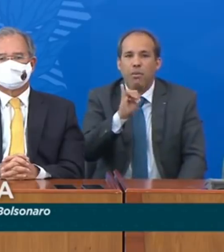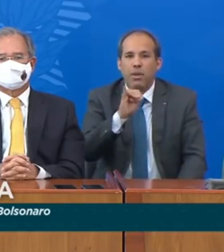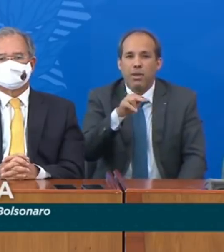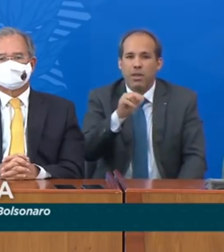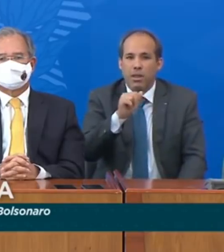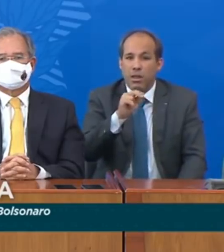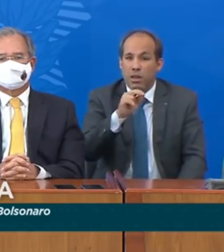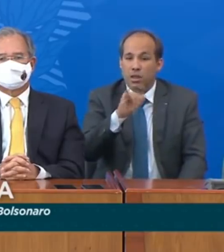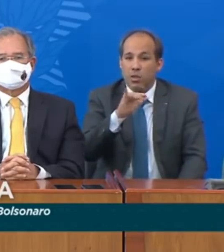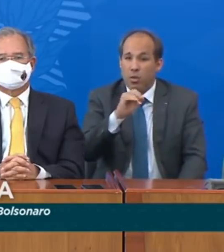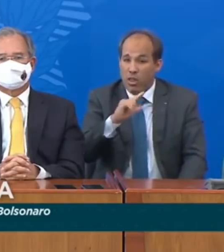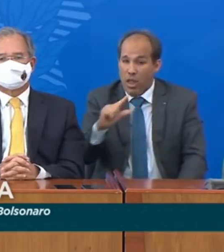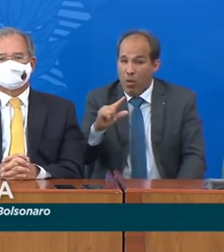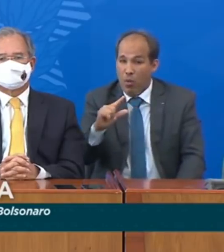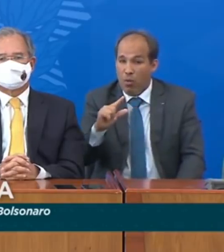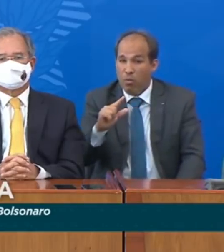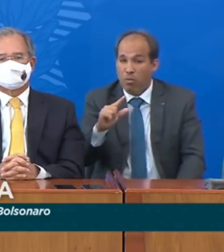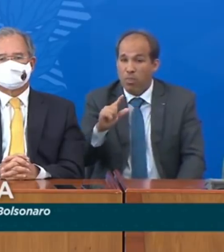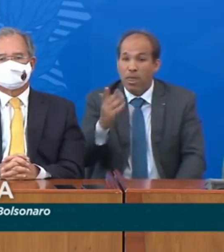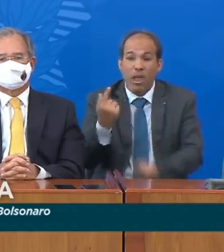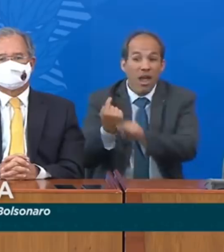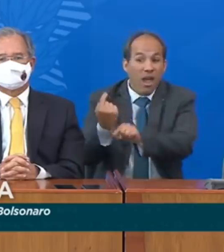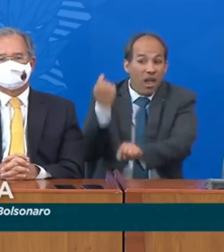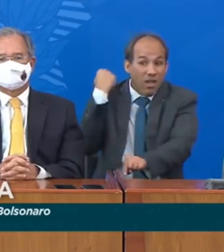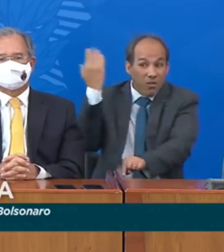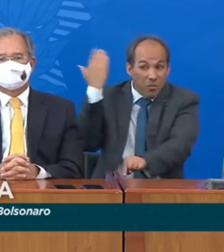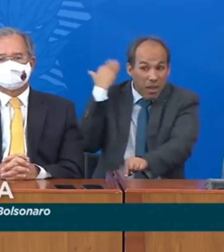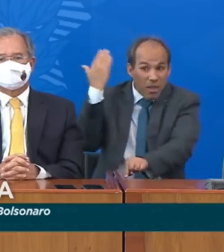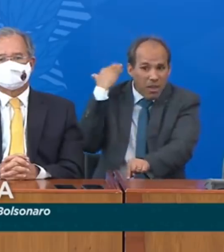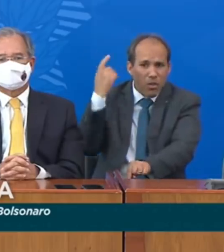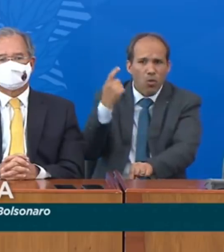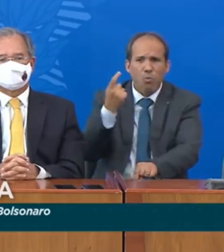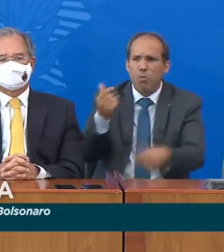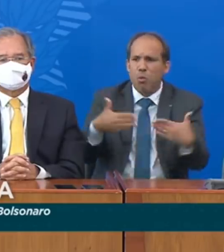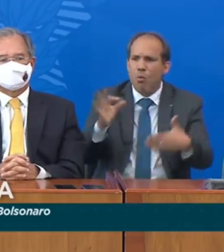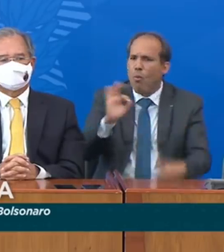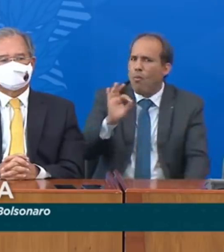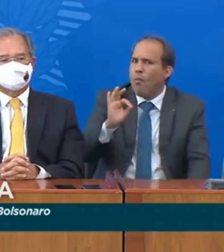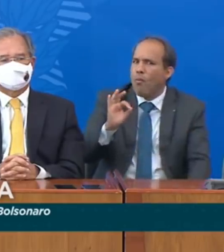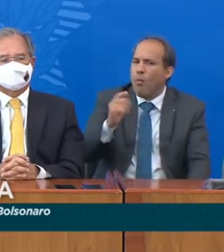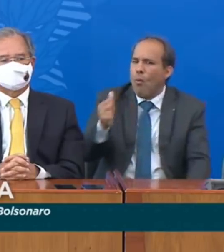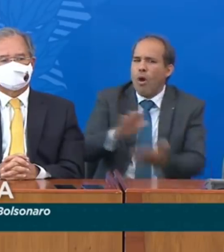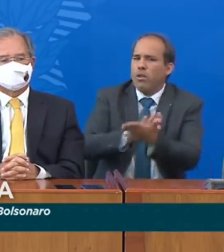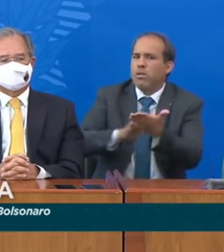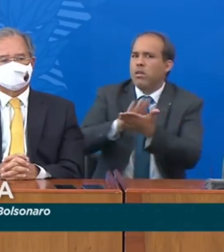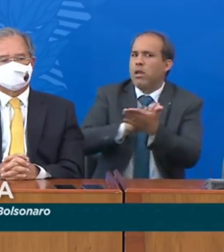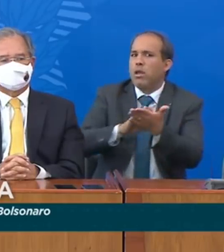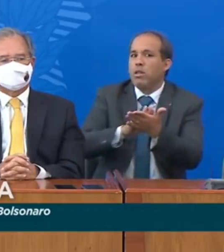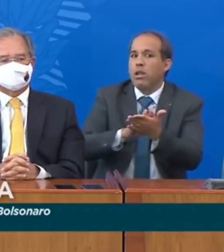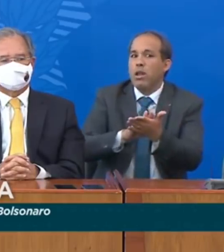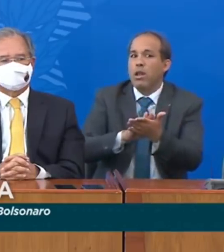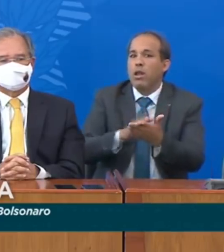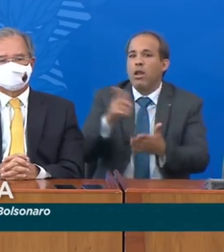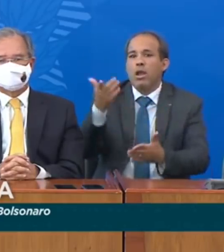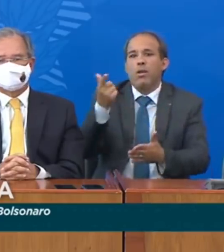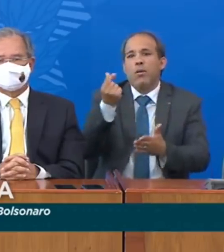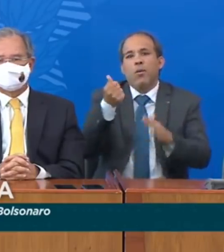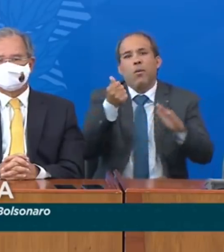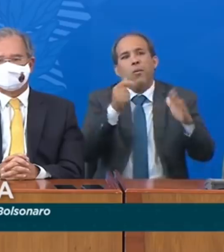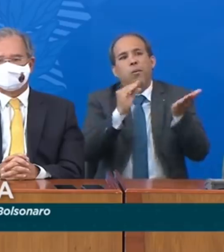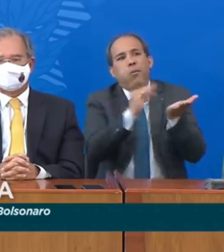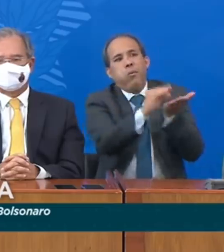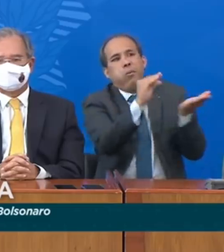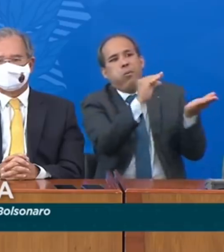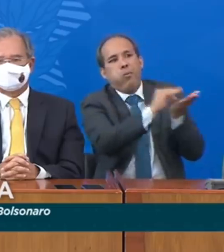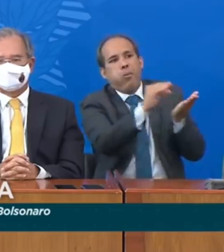binacional. No passado, praticamente, quase nada de lucro tinha lá. E o que se investia era muito